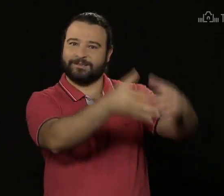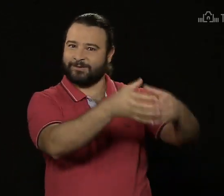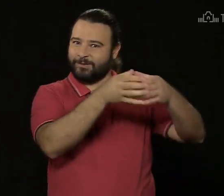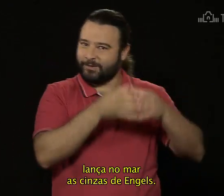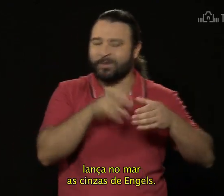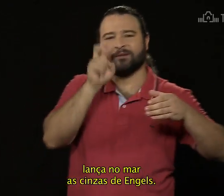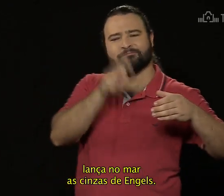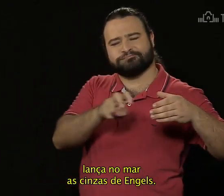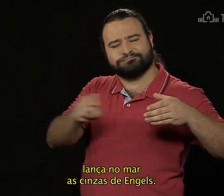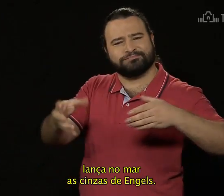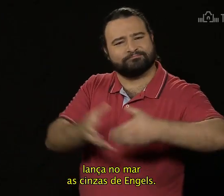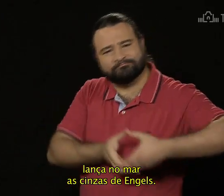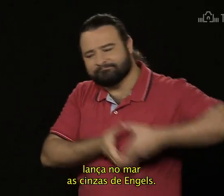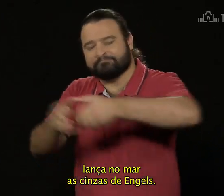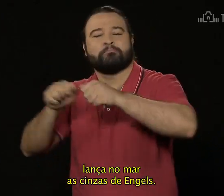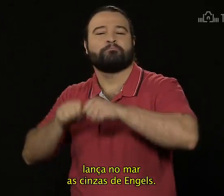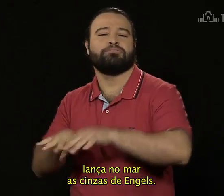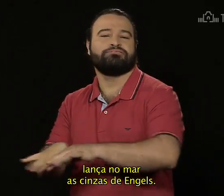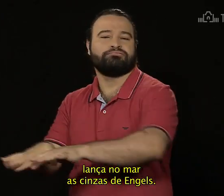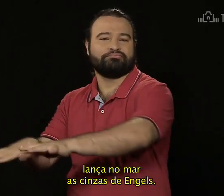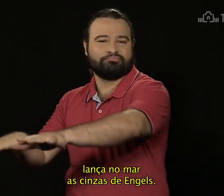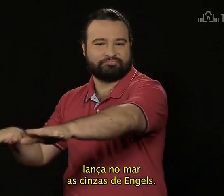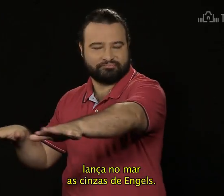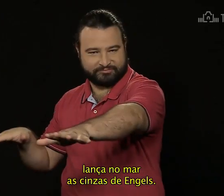lança no mar as cinzas de Engels